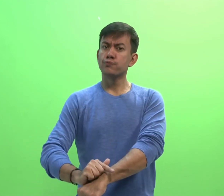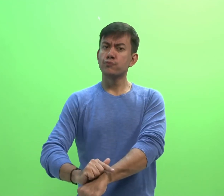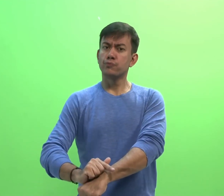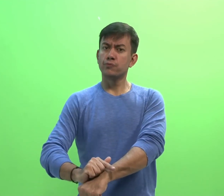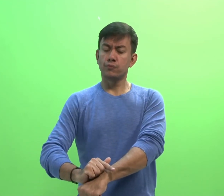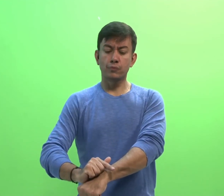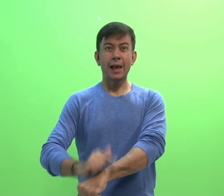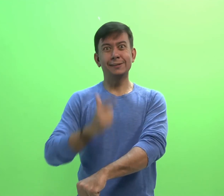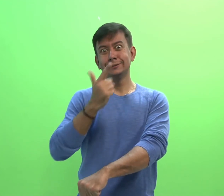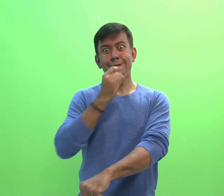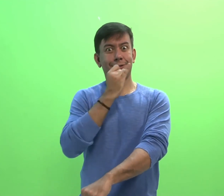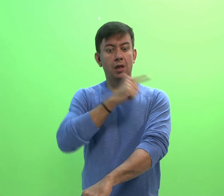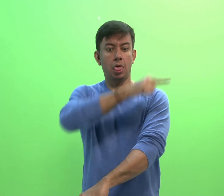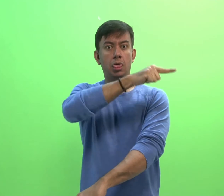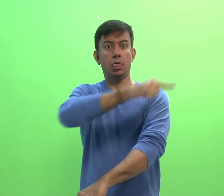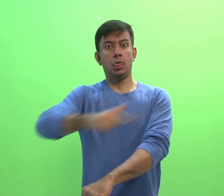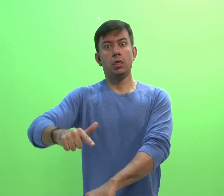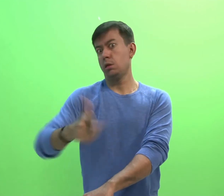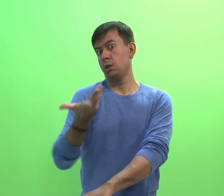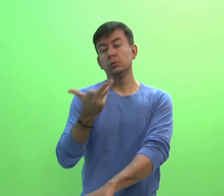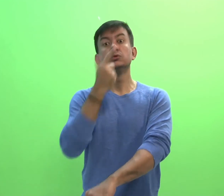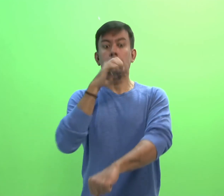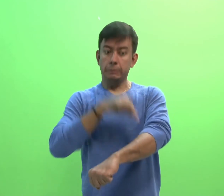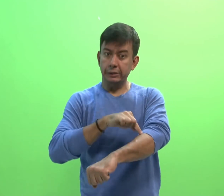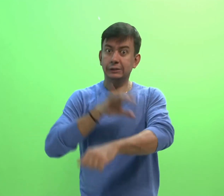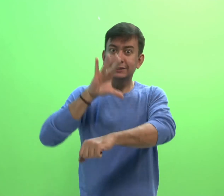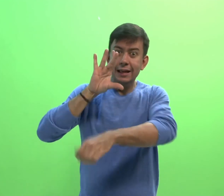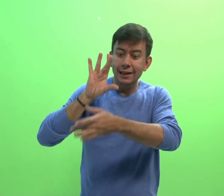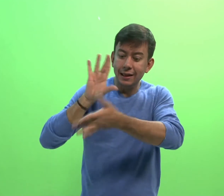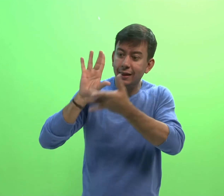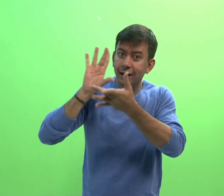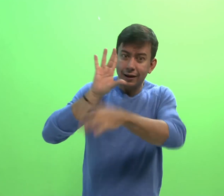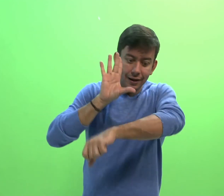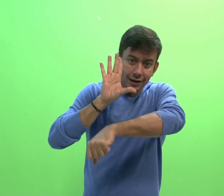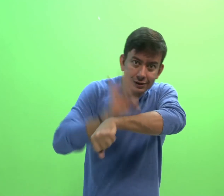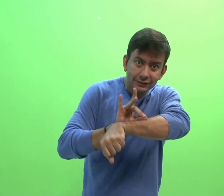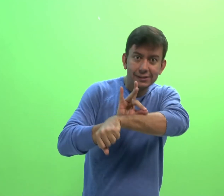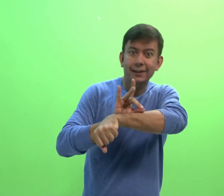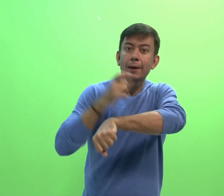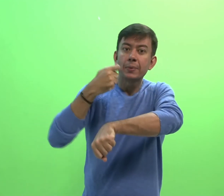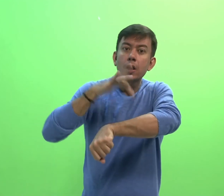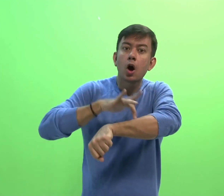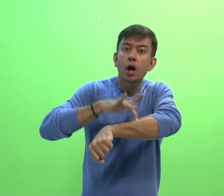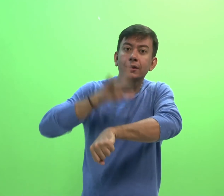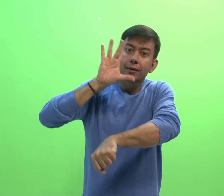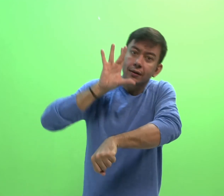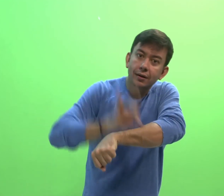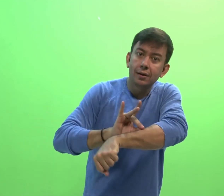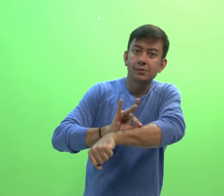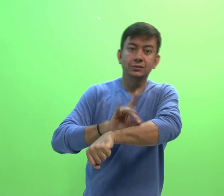E eu não posso passar à frente, eu tenho que tocar na pele. Então, eu toque na pele. Então, é passando no